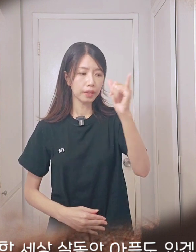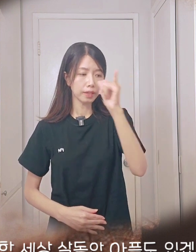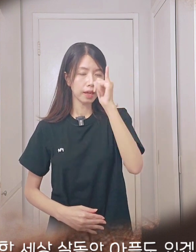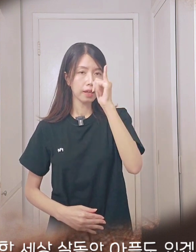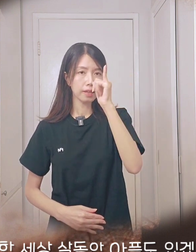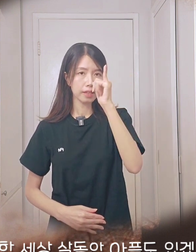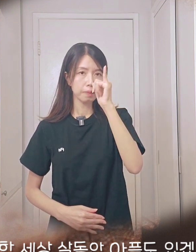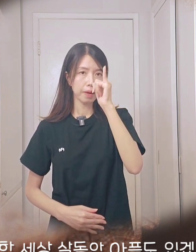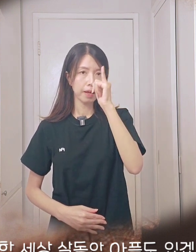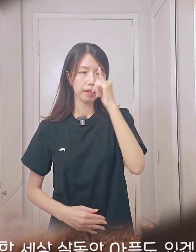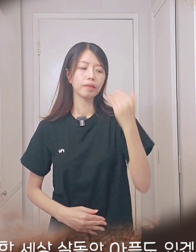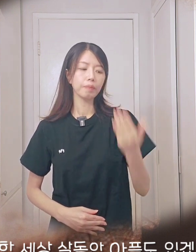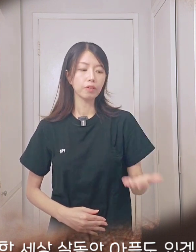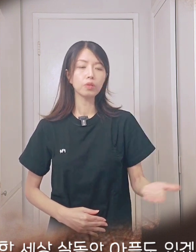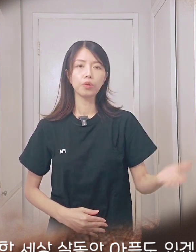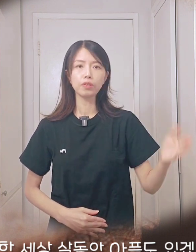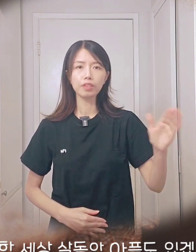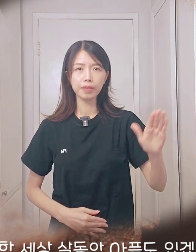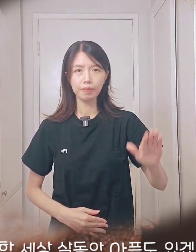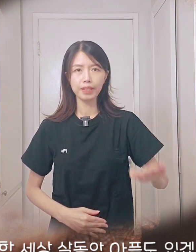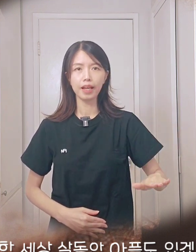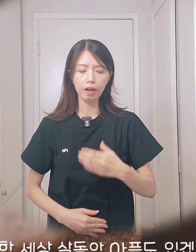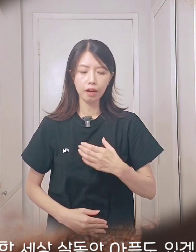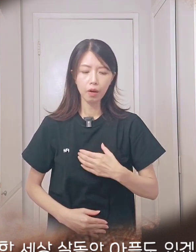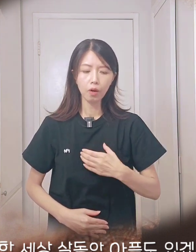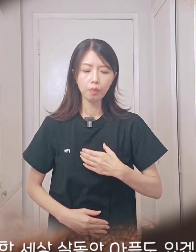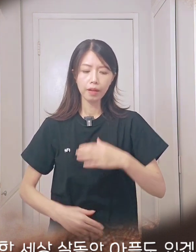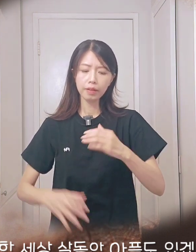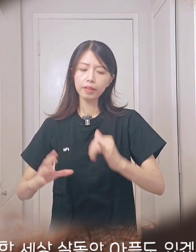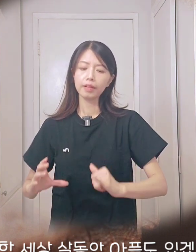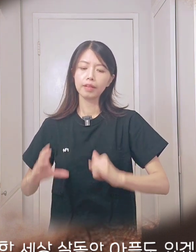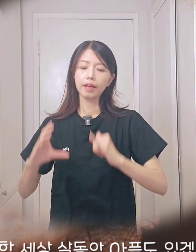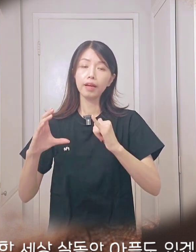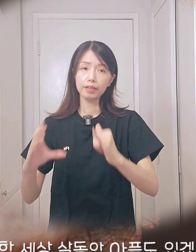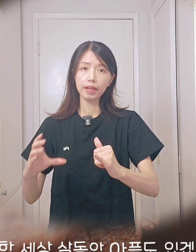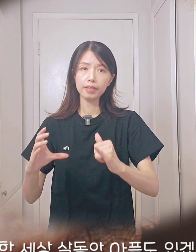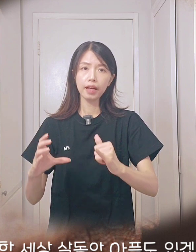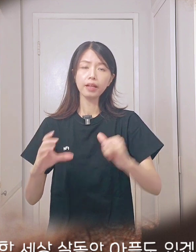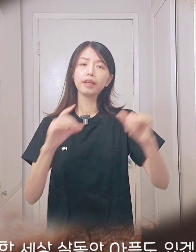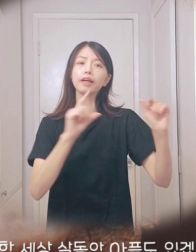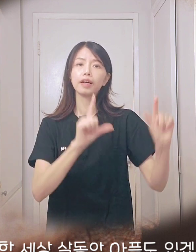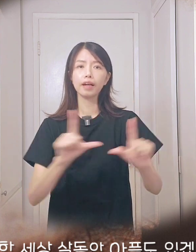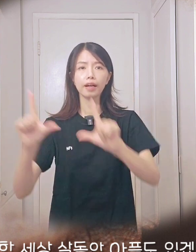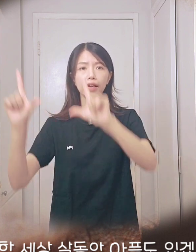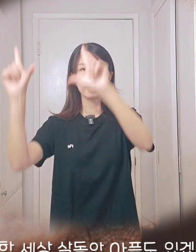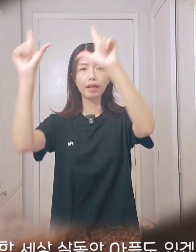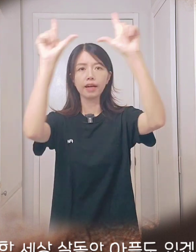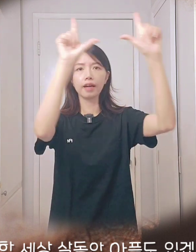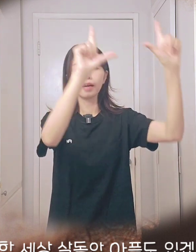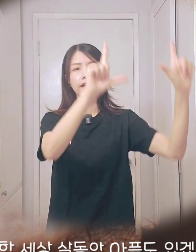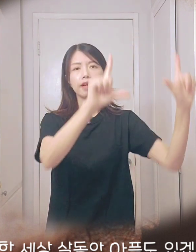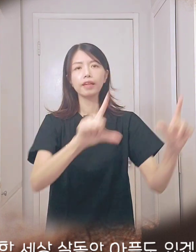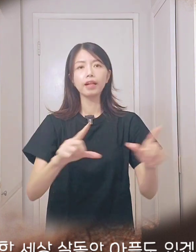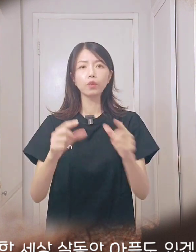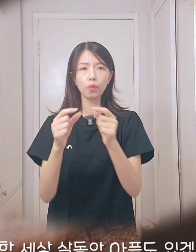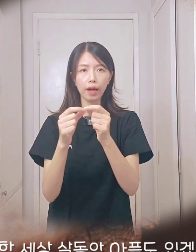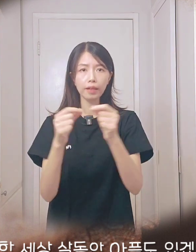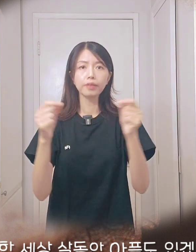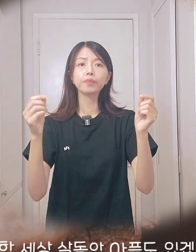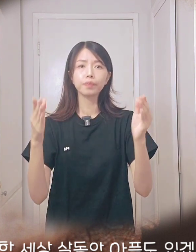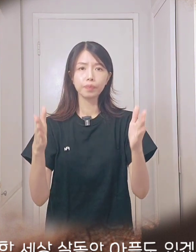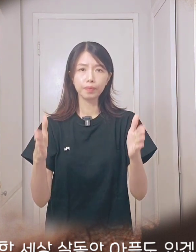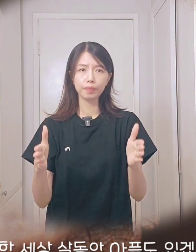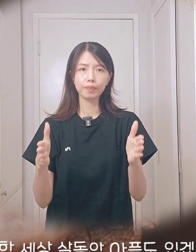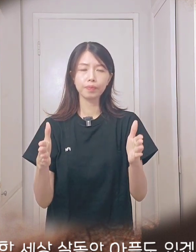아픔도 있겠지만 반전수어 해주시면 됩니다. 험한 세상 살